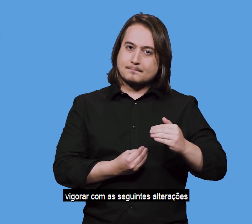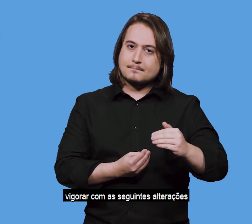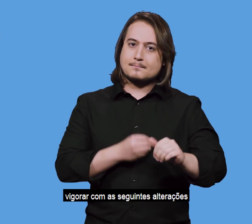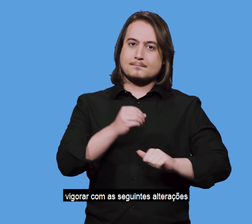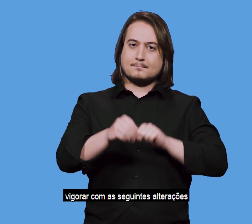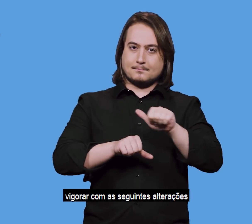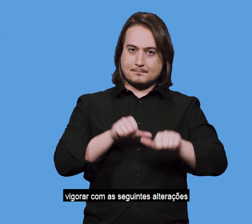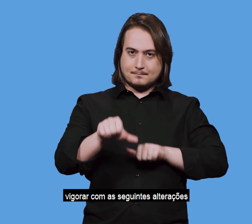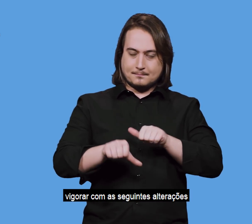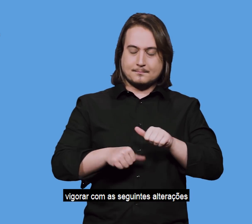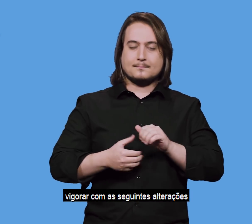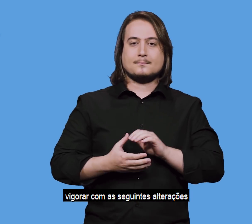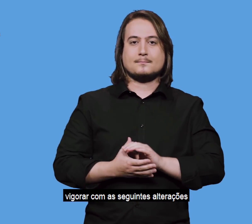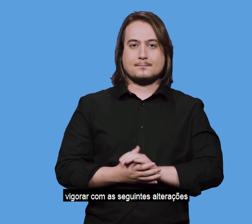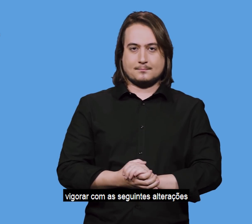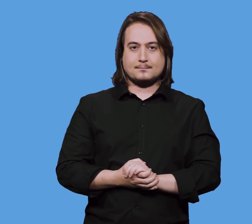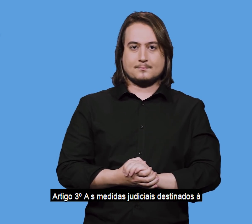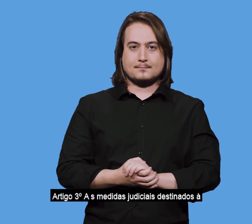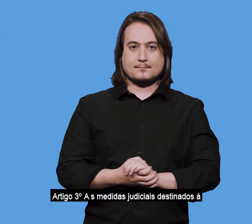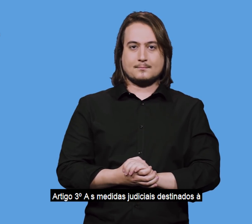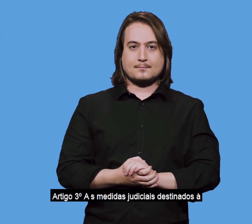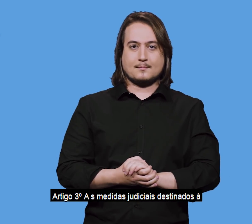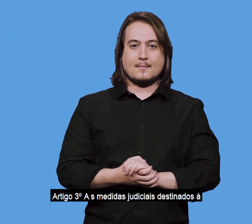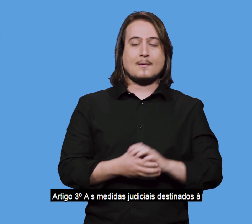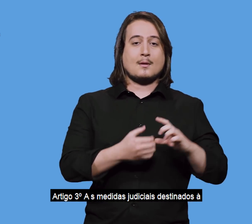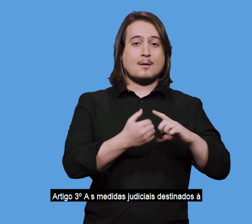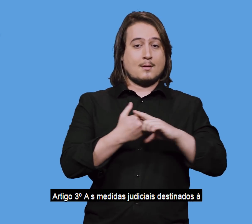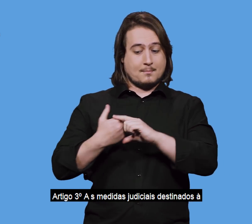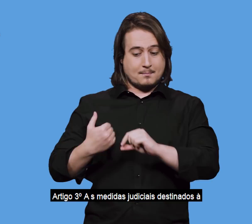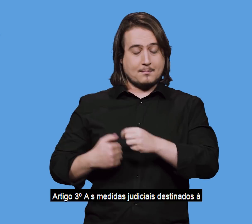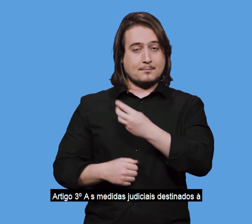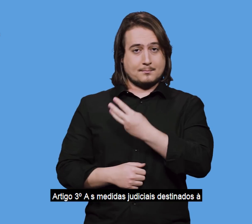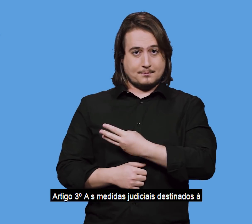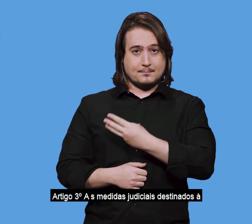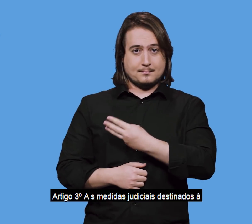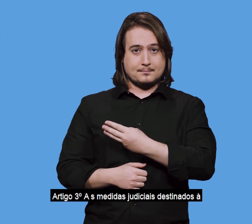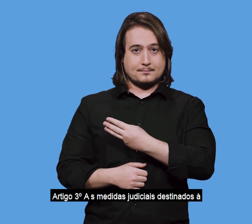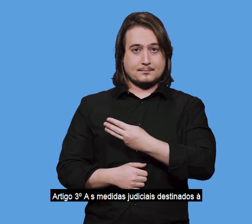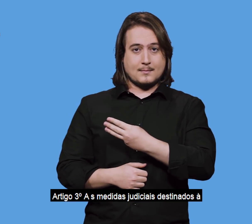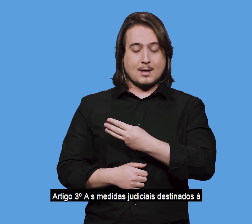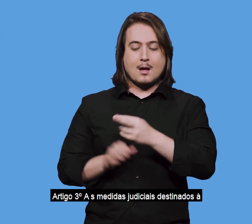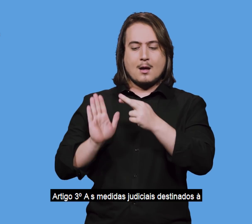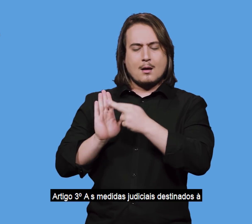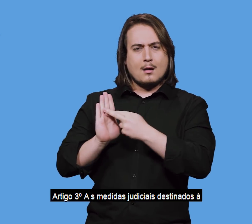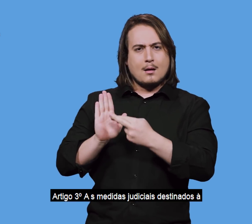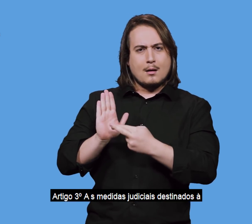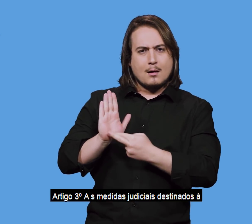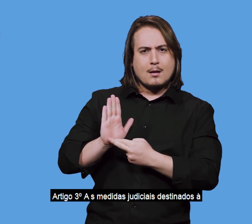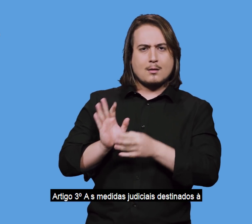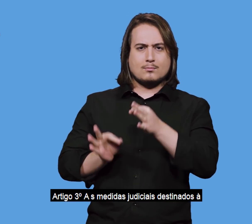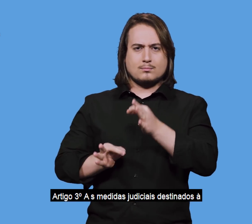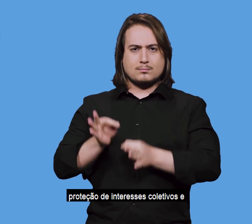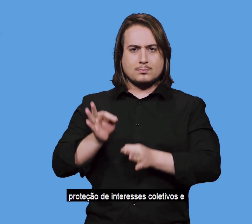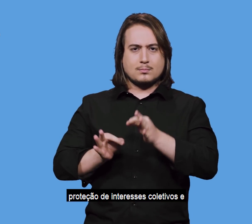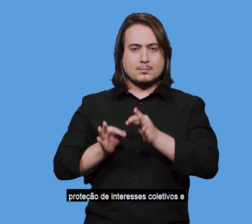alterações artigo 3º as medidas judiciais destinados à proteção de interesses